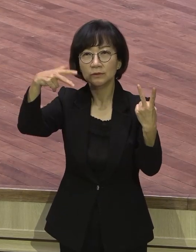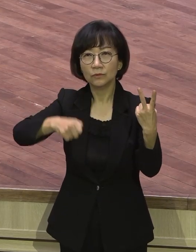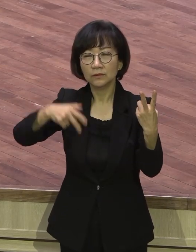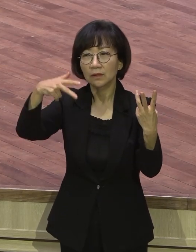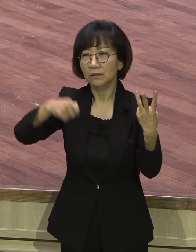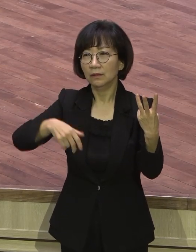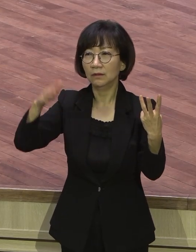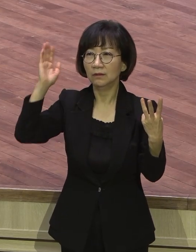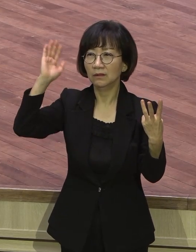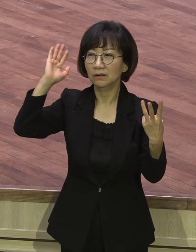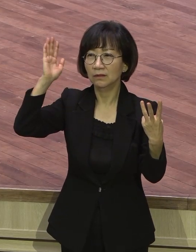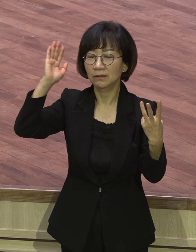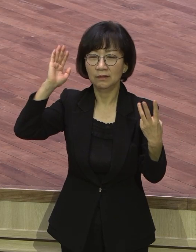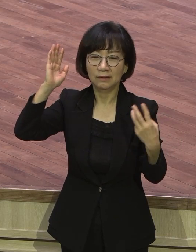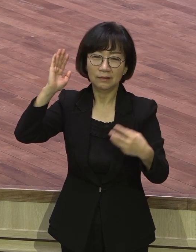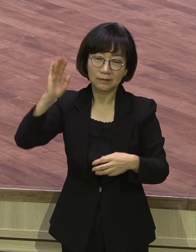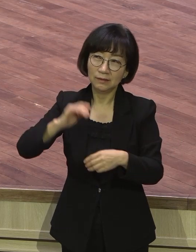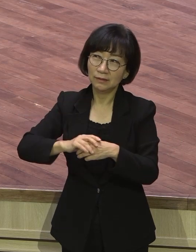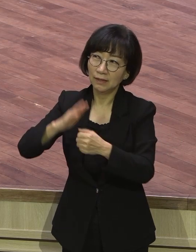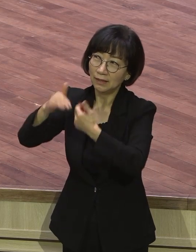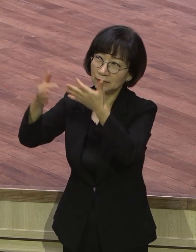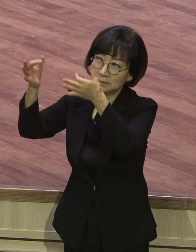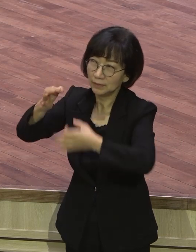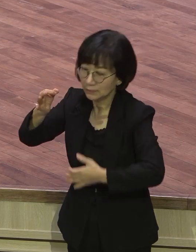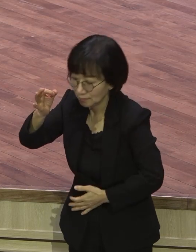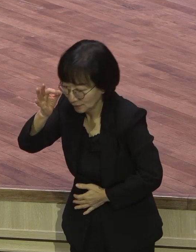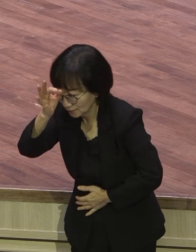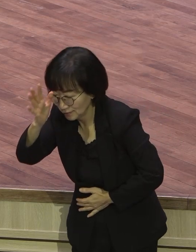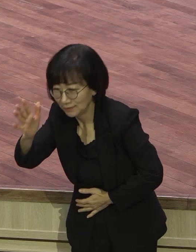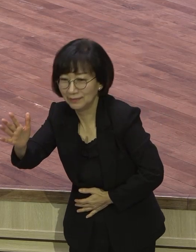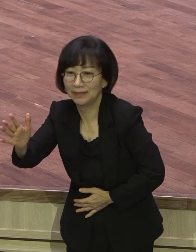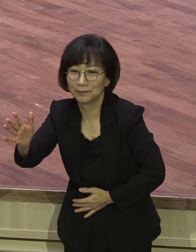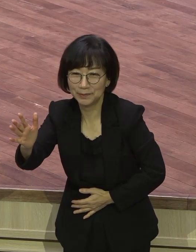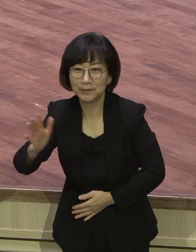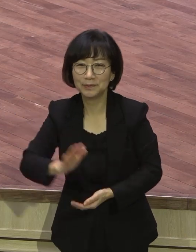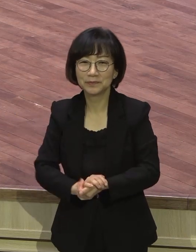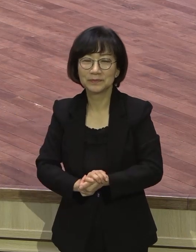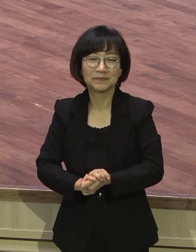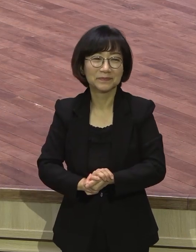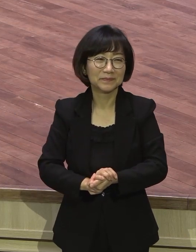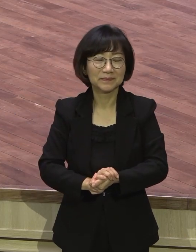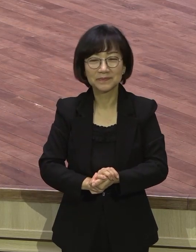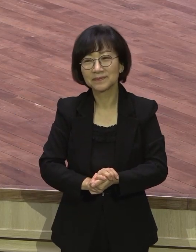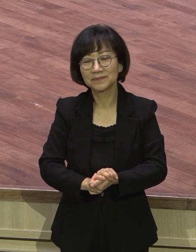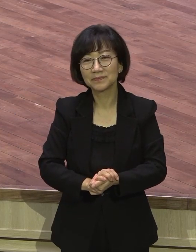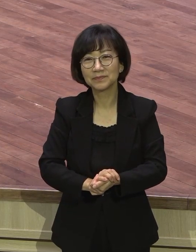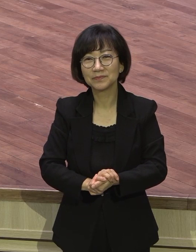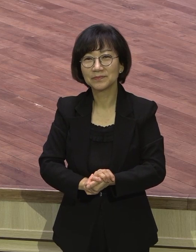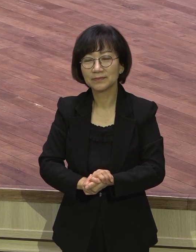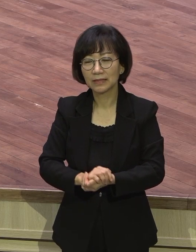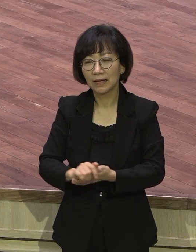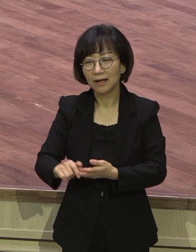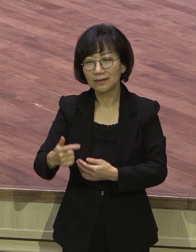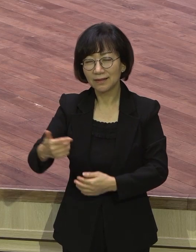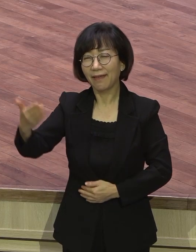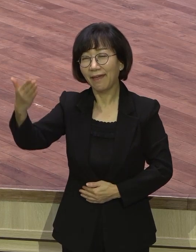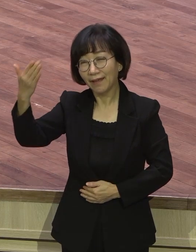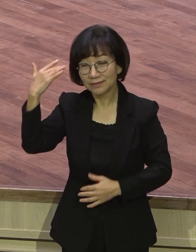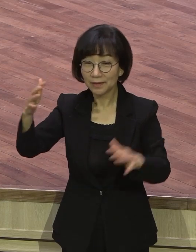정말로 하나님 앞에 죄송하기도 하고 정말 하나님 앞에 그동안 예배가 얼마나